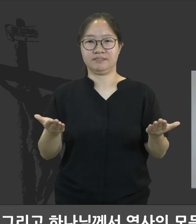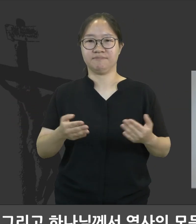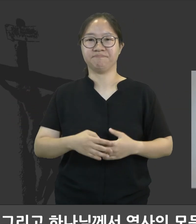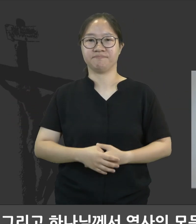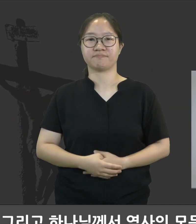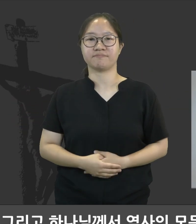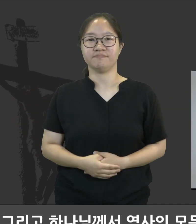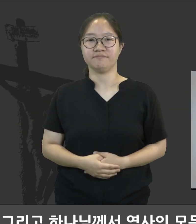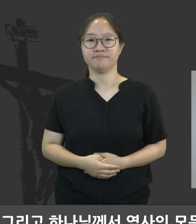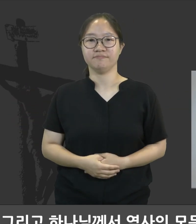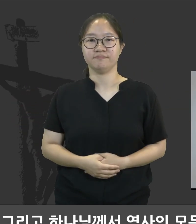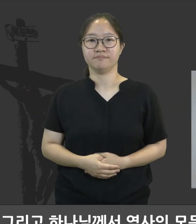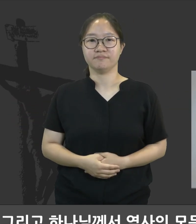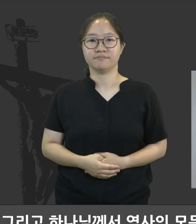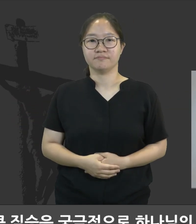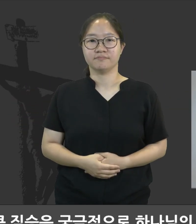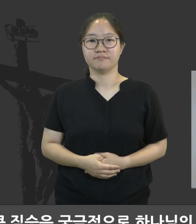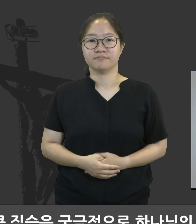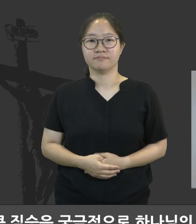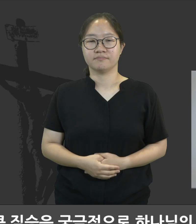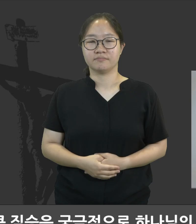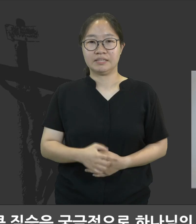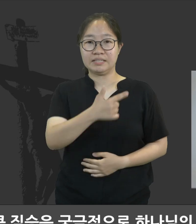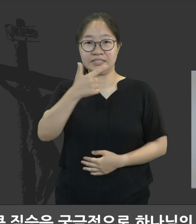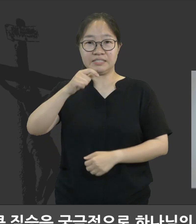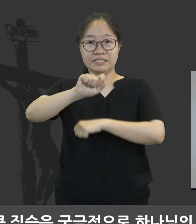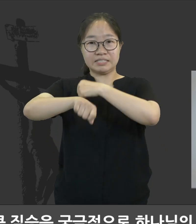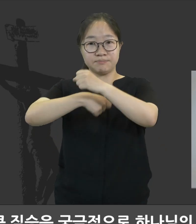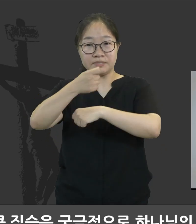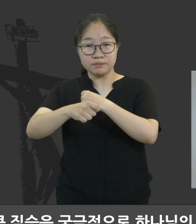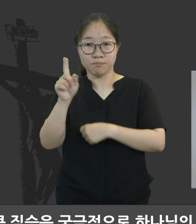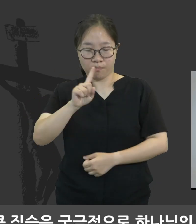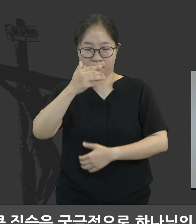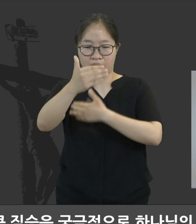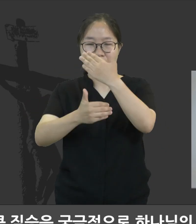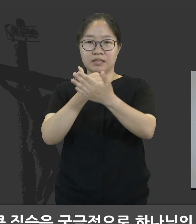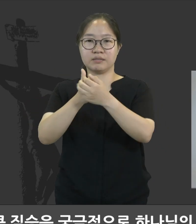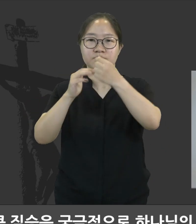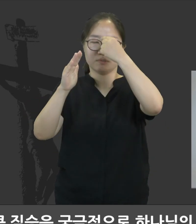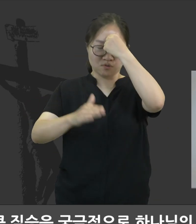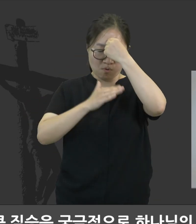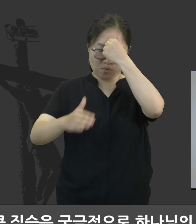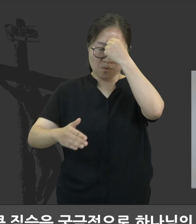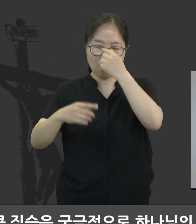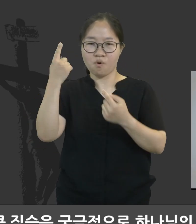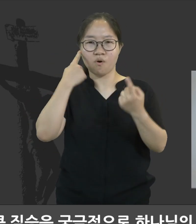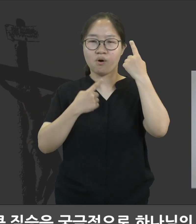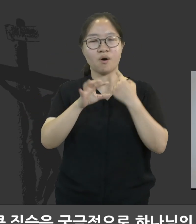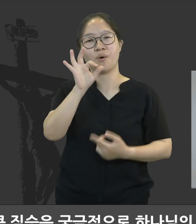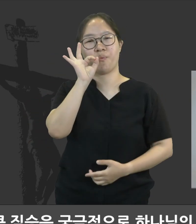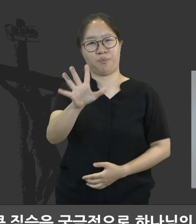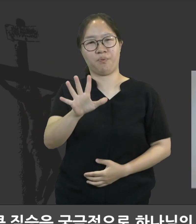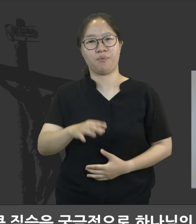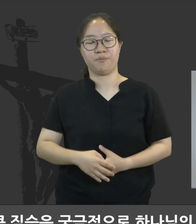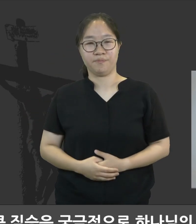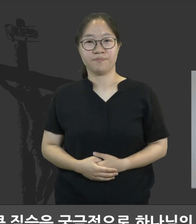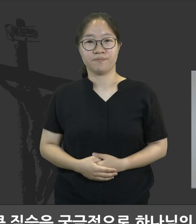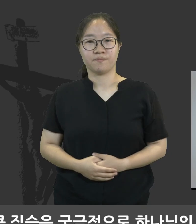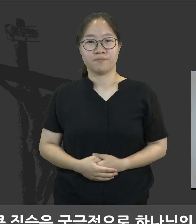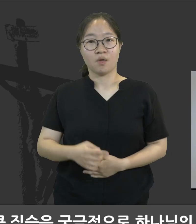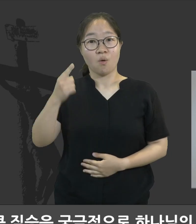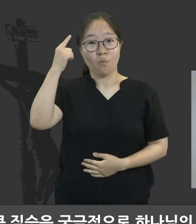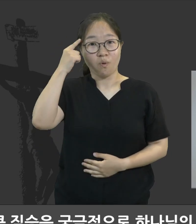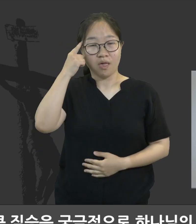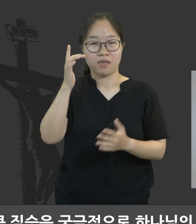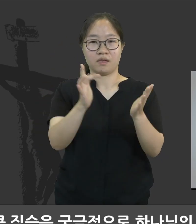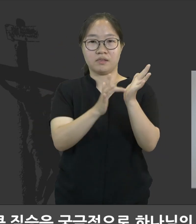보여줍니다. 큰 짐승은 궁극적으로 하나님의 성도를 해칠 힘이 없습니다. 왜냐하면 예수